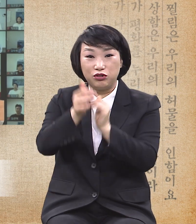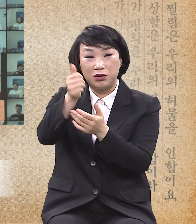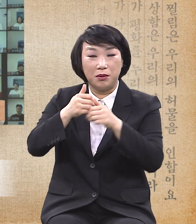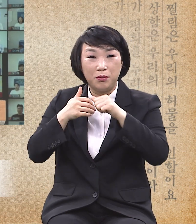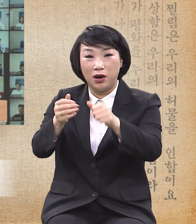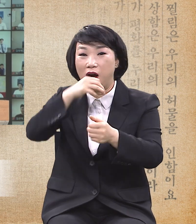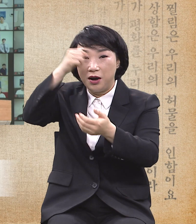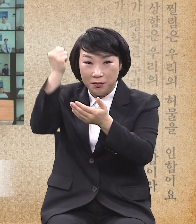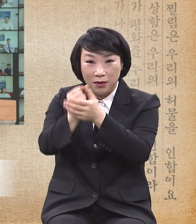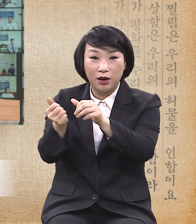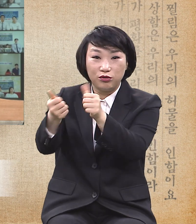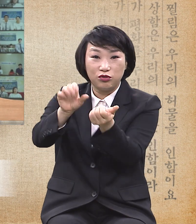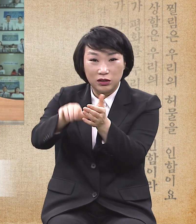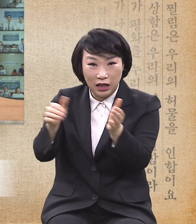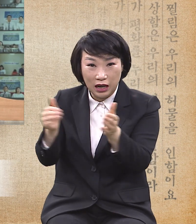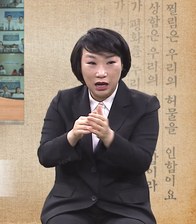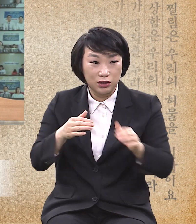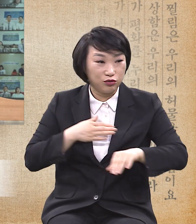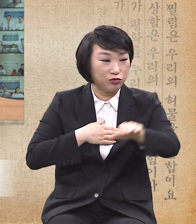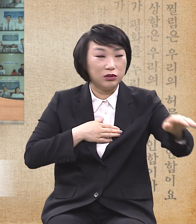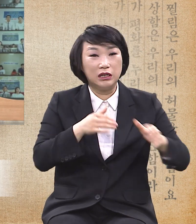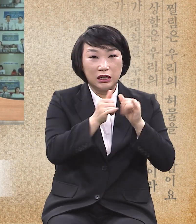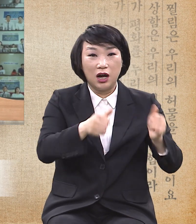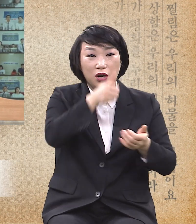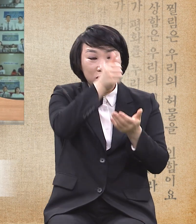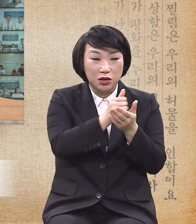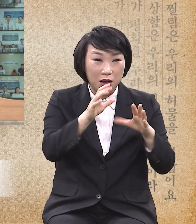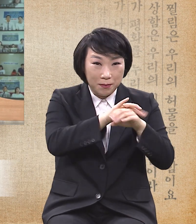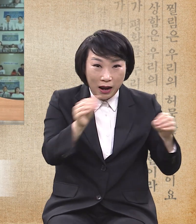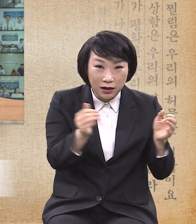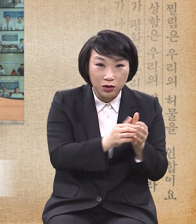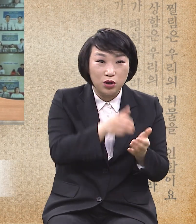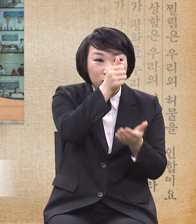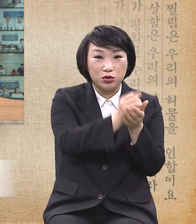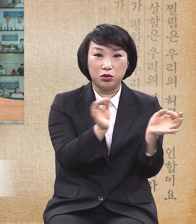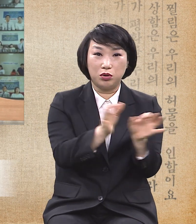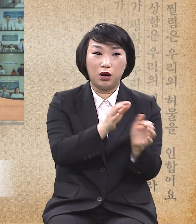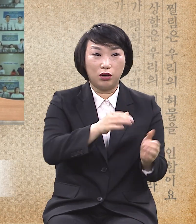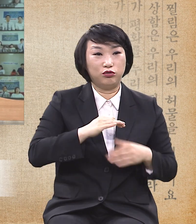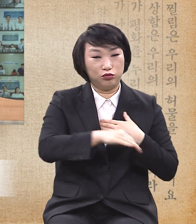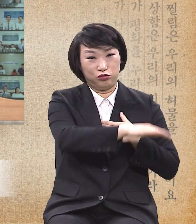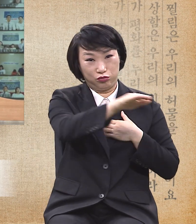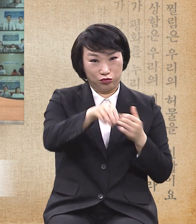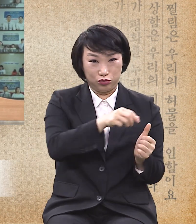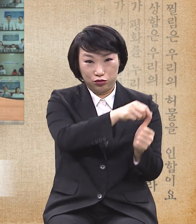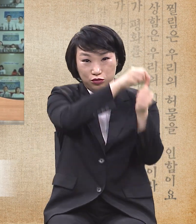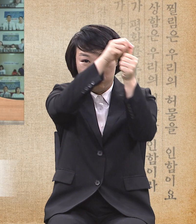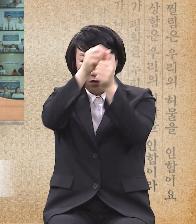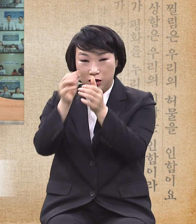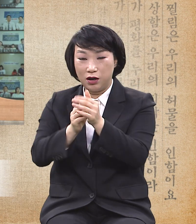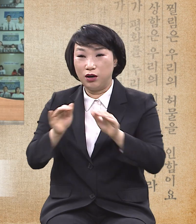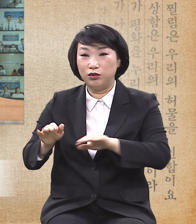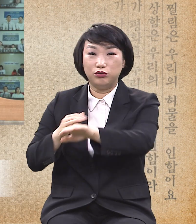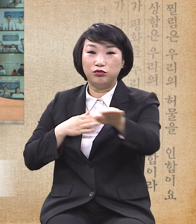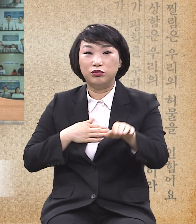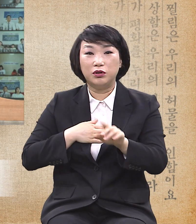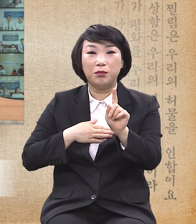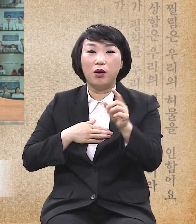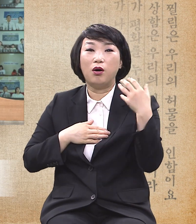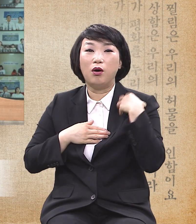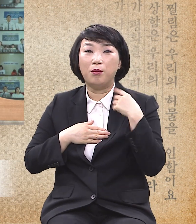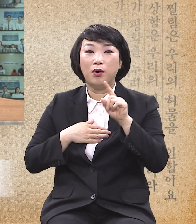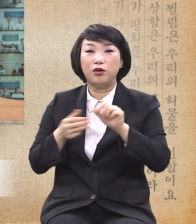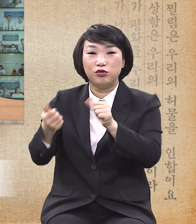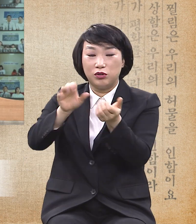죽이기까지 우리 죄를 파기하시고 속죄하시고 우리를 구원했다면 우리도 죽기까지 하나님 말씀에